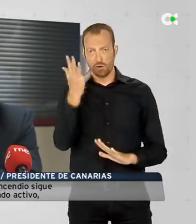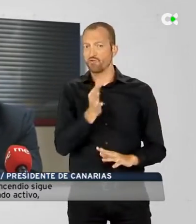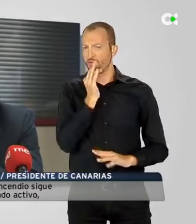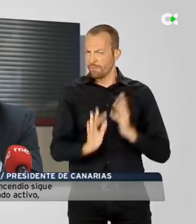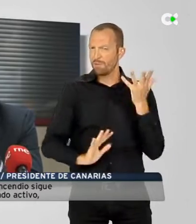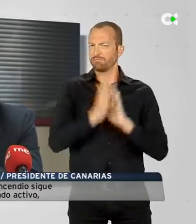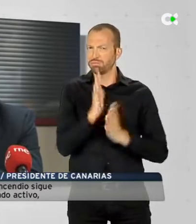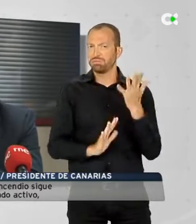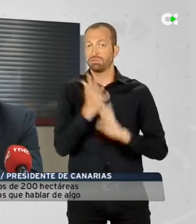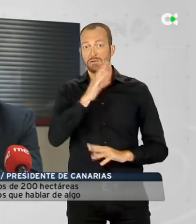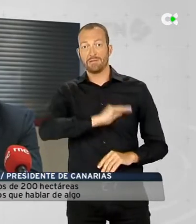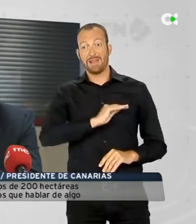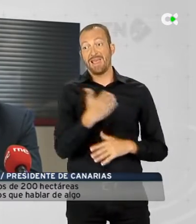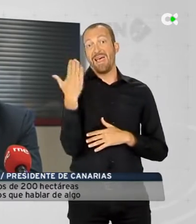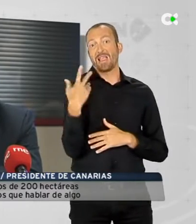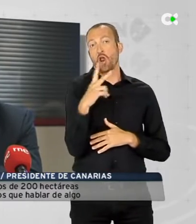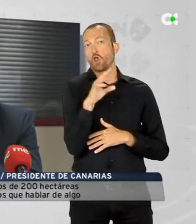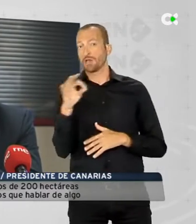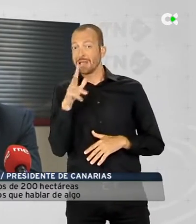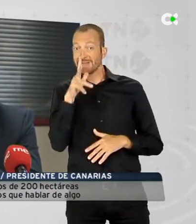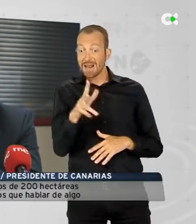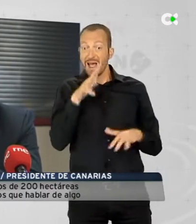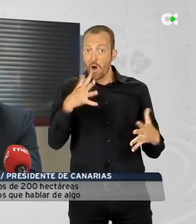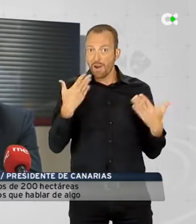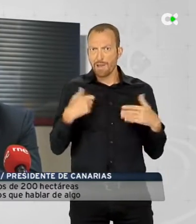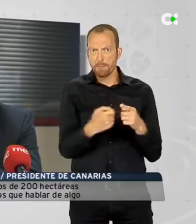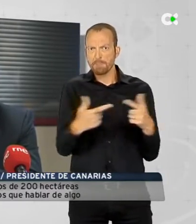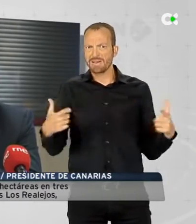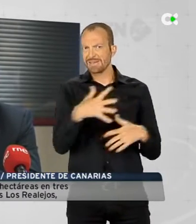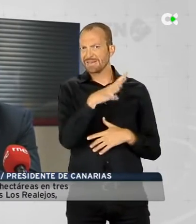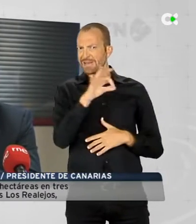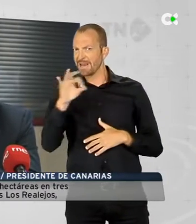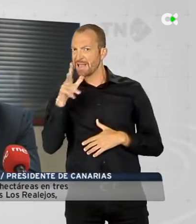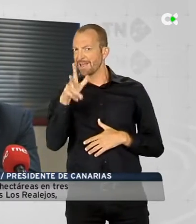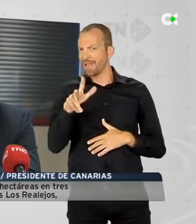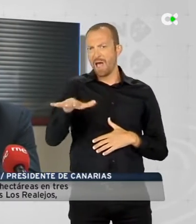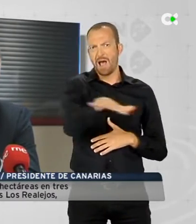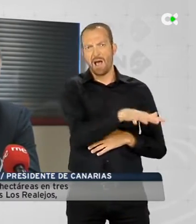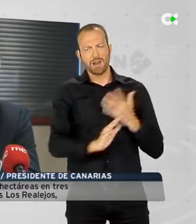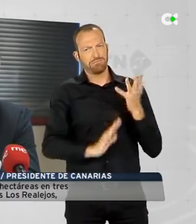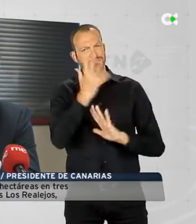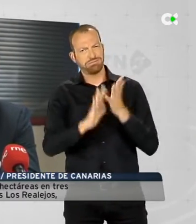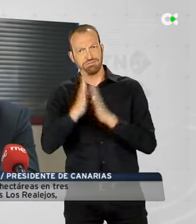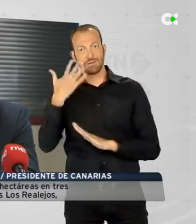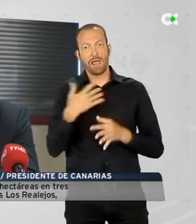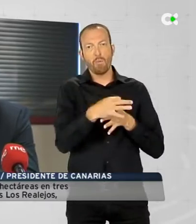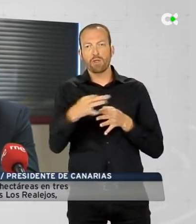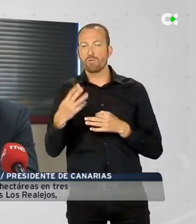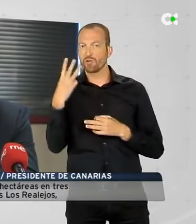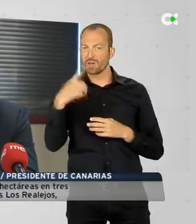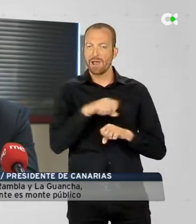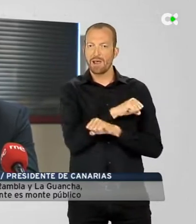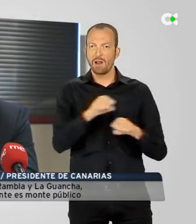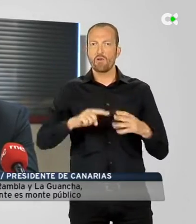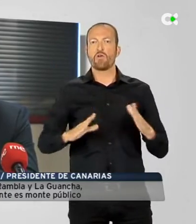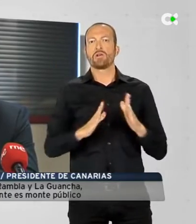activo. Ayer hablábamos de 200 hectáreas, hoy tendríamos que hablar de algo más de 500 hectáreas. Ha entrado en 3 municipios, Los Realejos, San Juan de